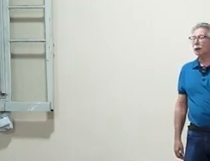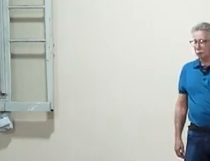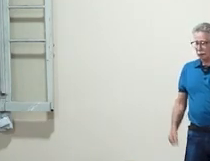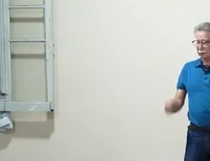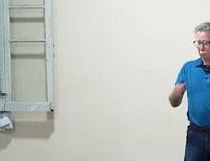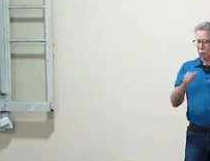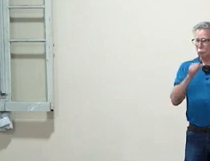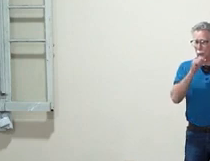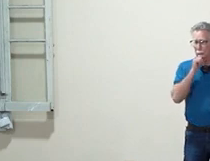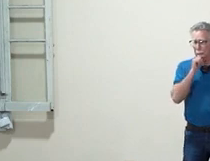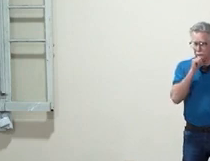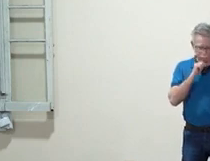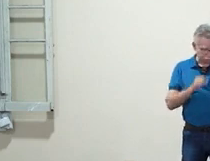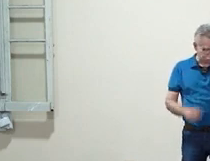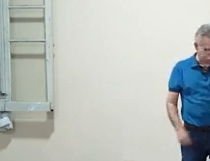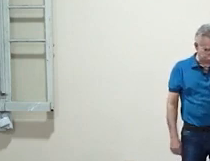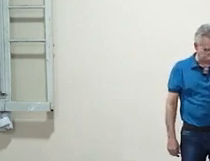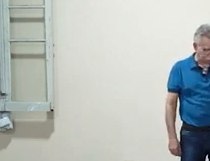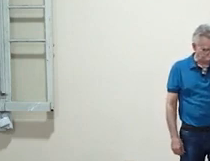sempre foi marcante para o clube.